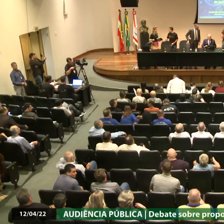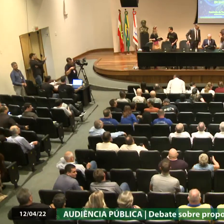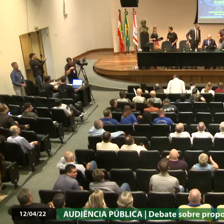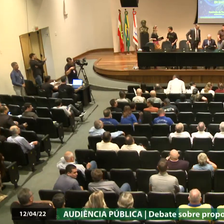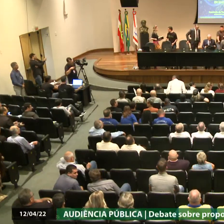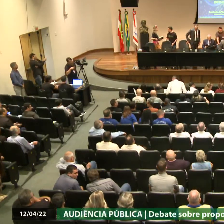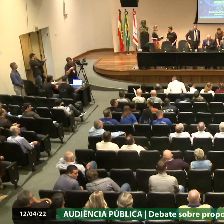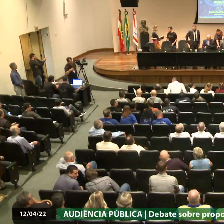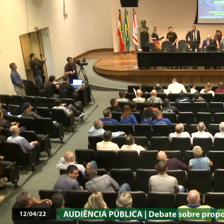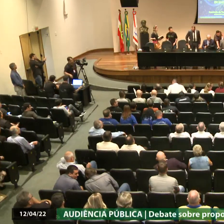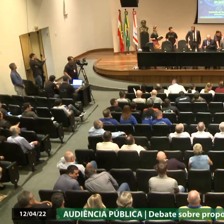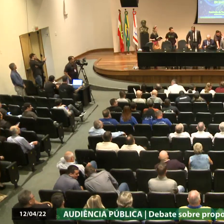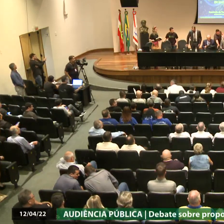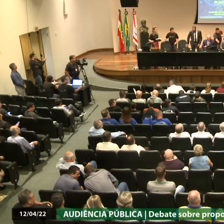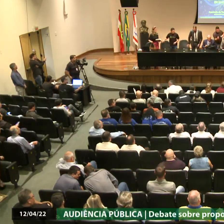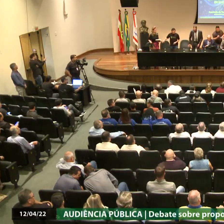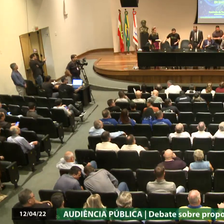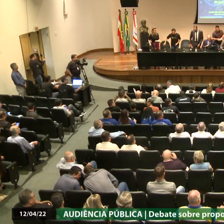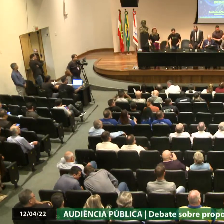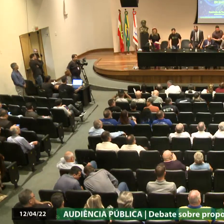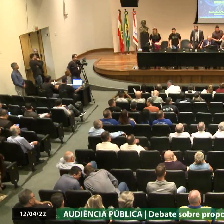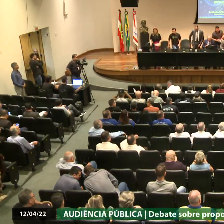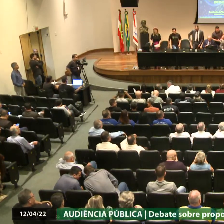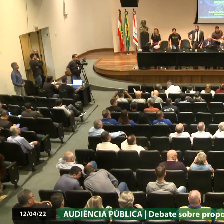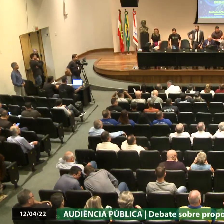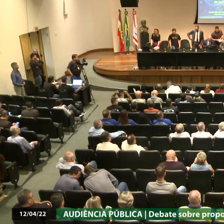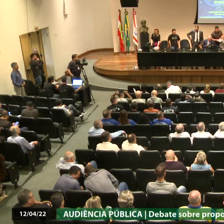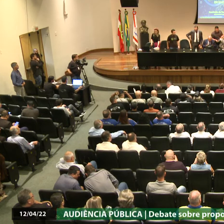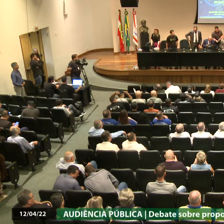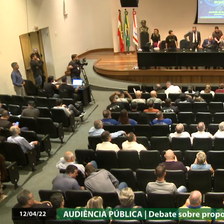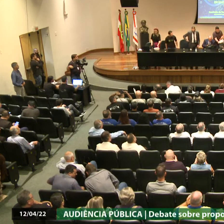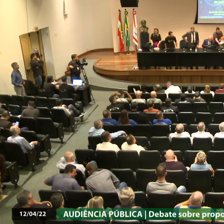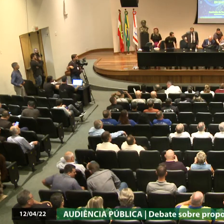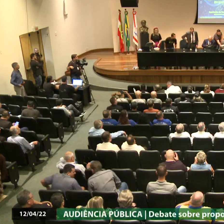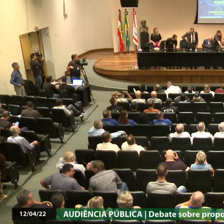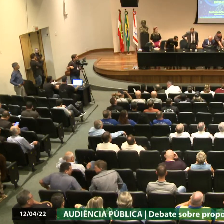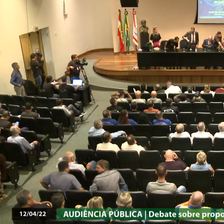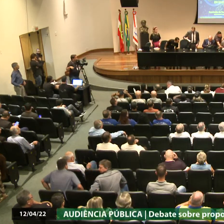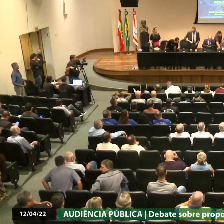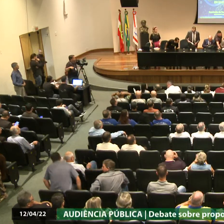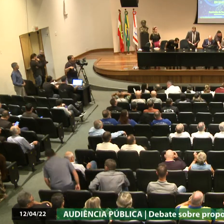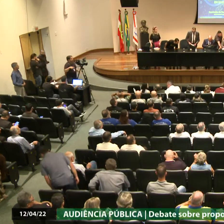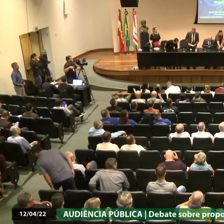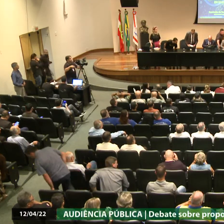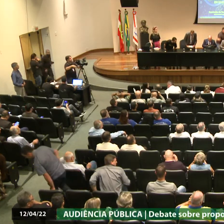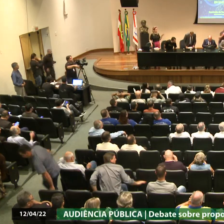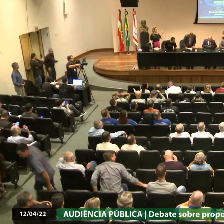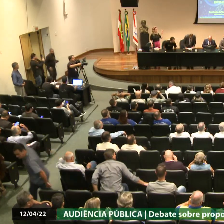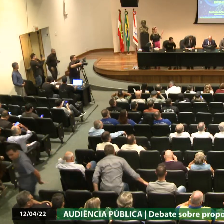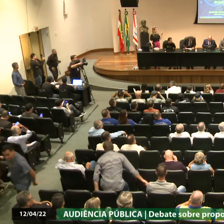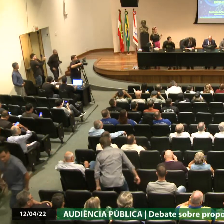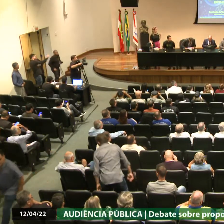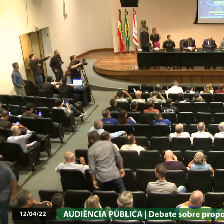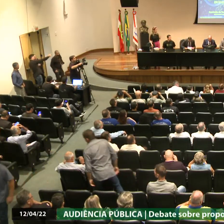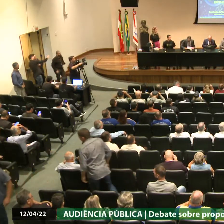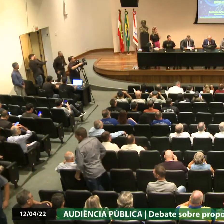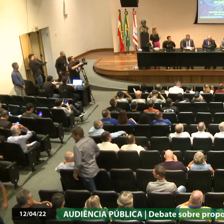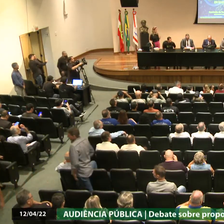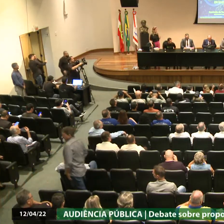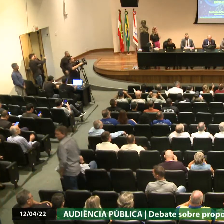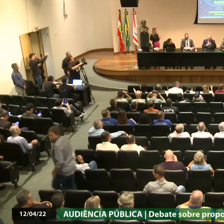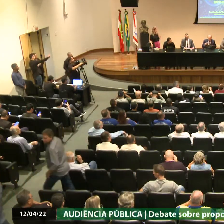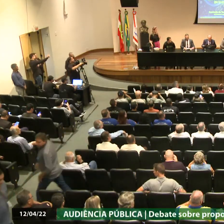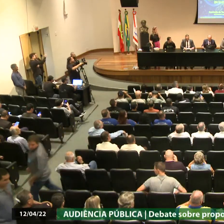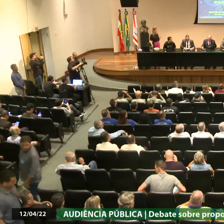já citamos e agradecemos a presença das seguintes autoridades senhor presidente da associação dos clubes